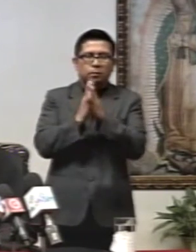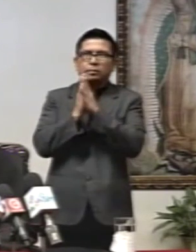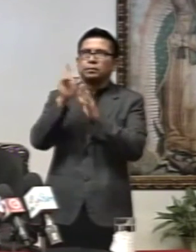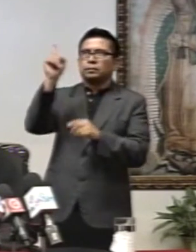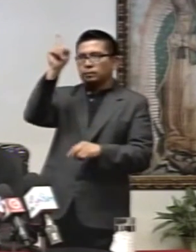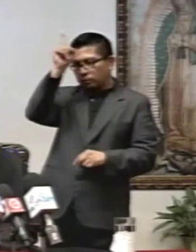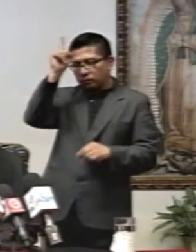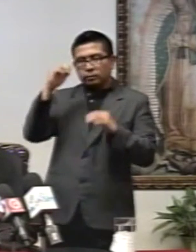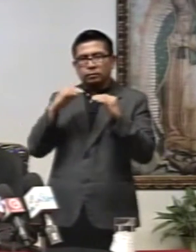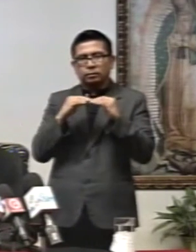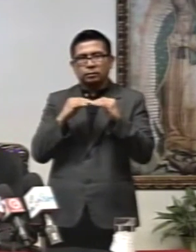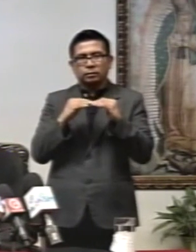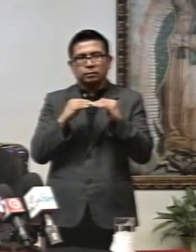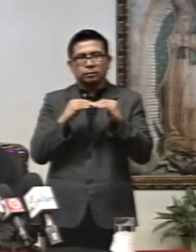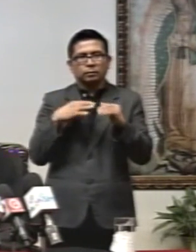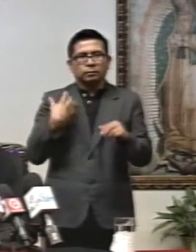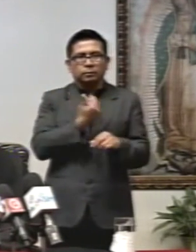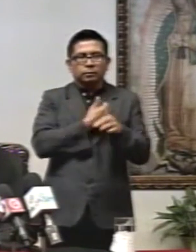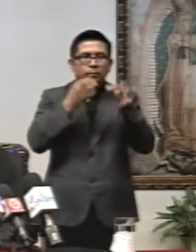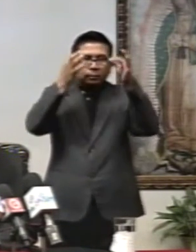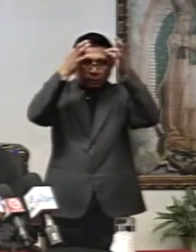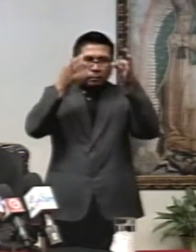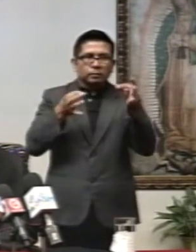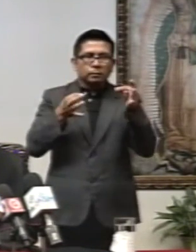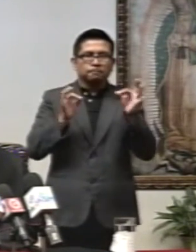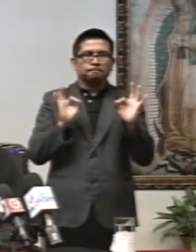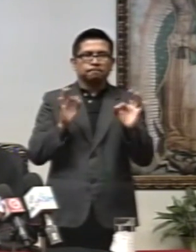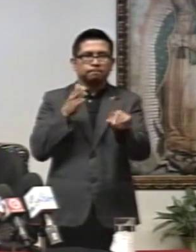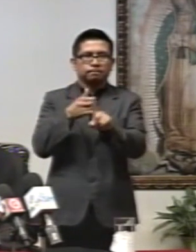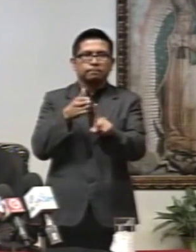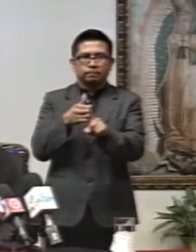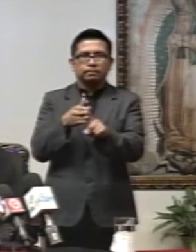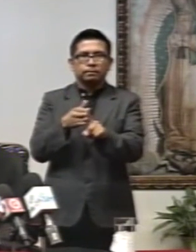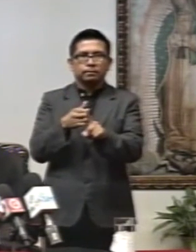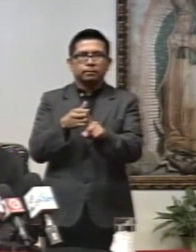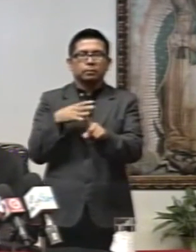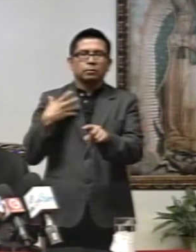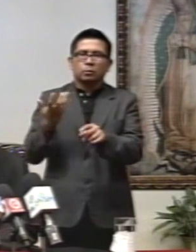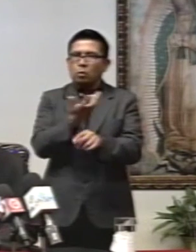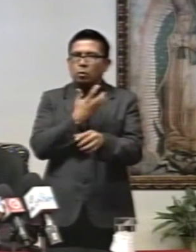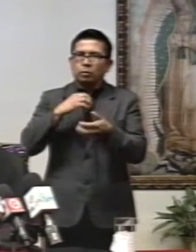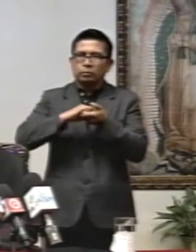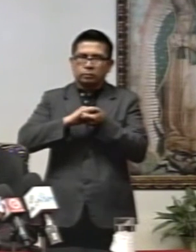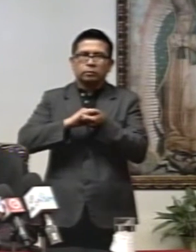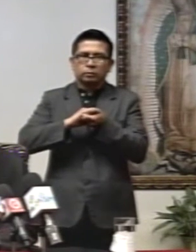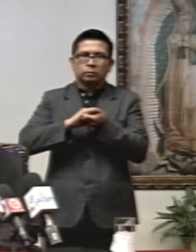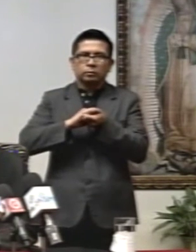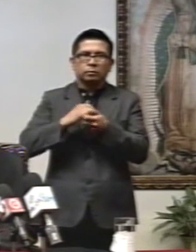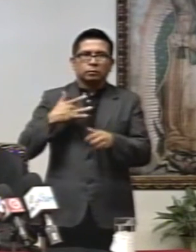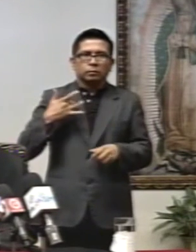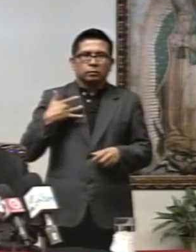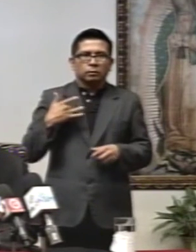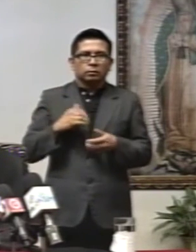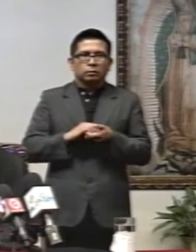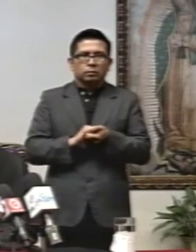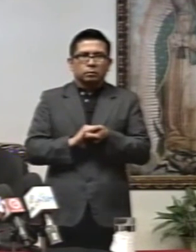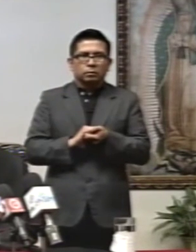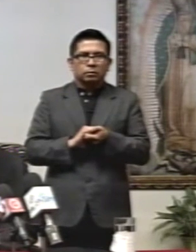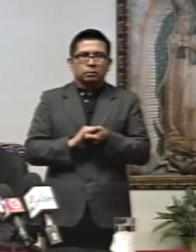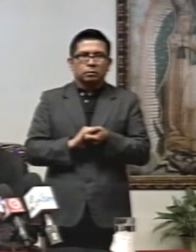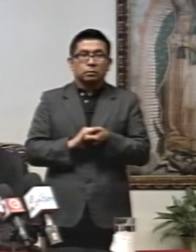pero también tomemos las medidas pertinentes, ¿no? Y unámonos todos en este sentir,